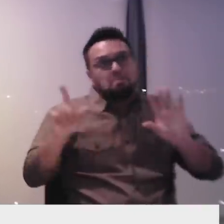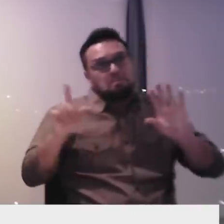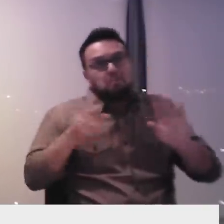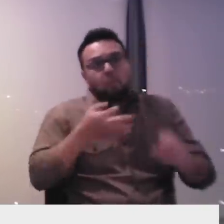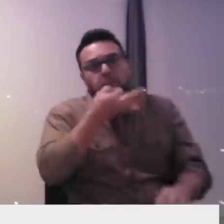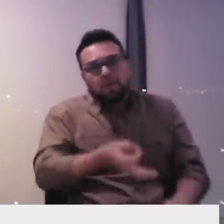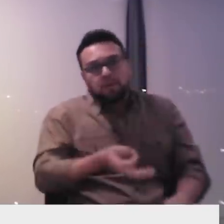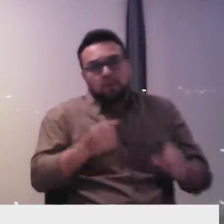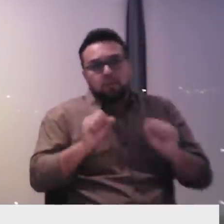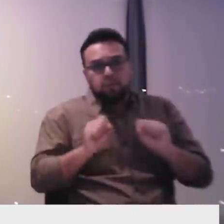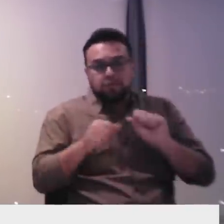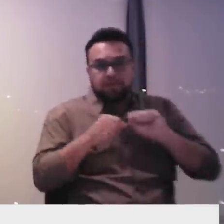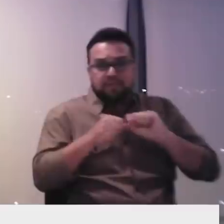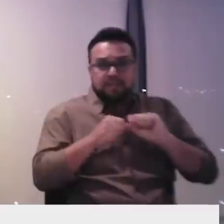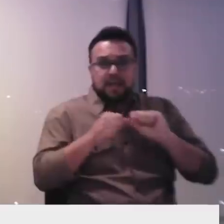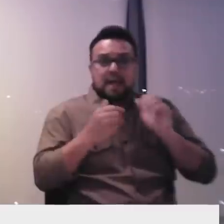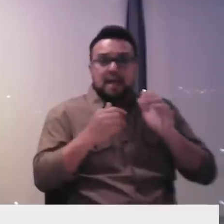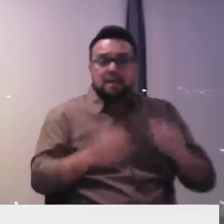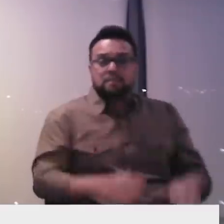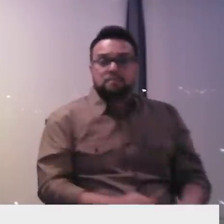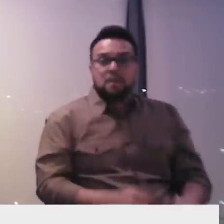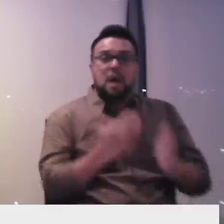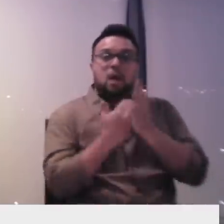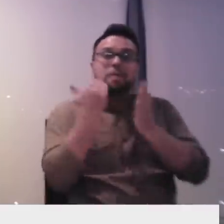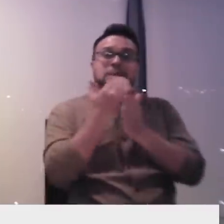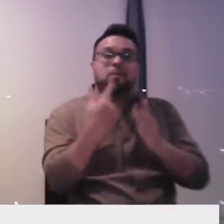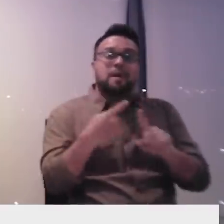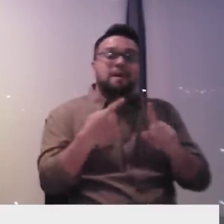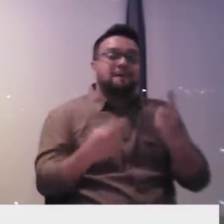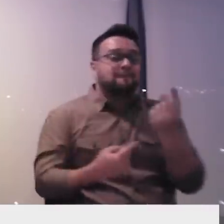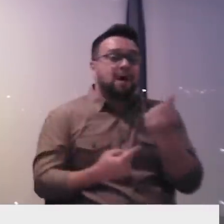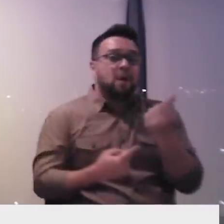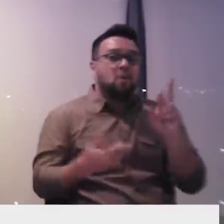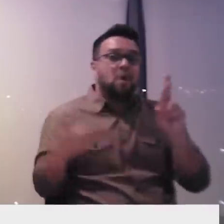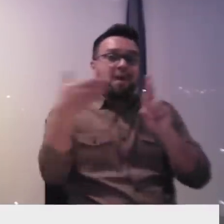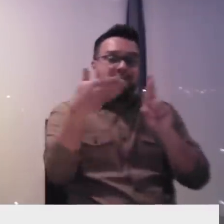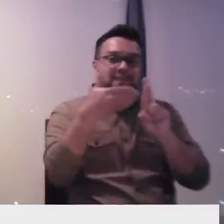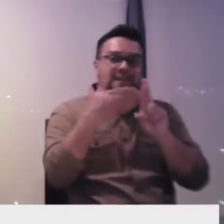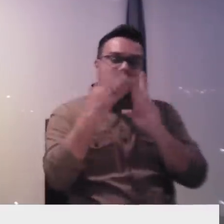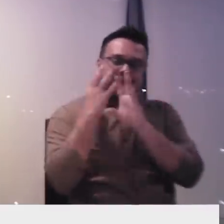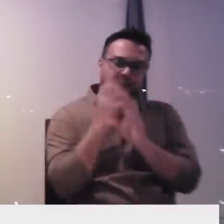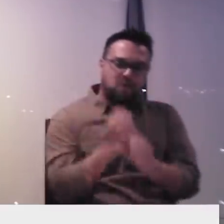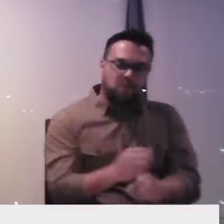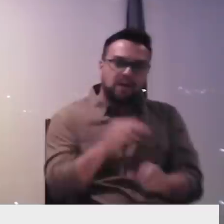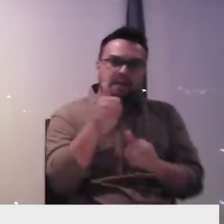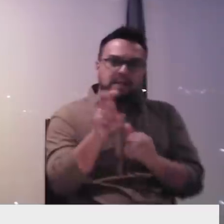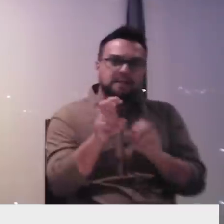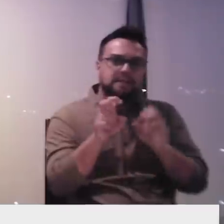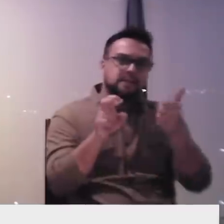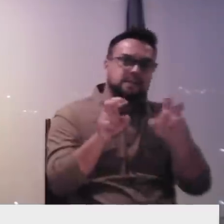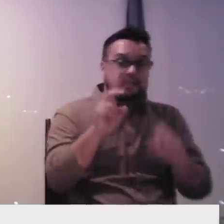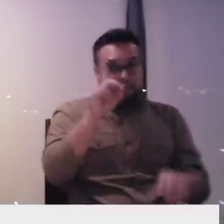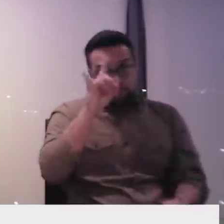né, é aumentar, alongar a memória, porque esse valor de referência é calculado a cada 15 dias. Se o valor